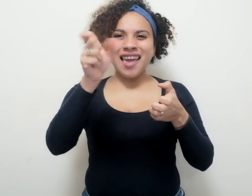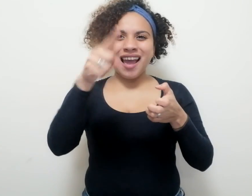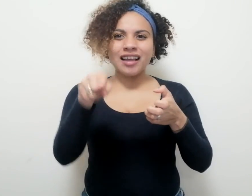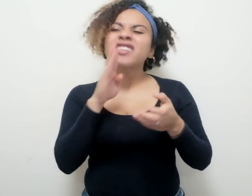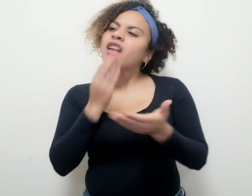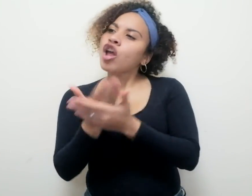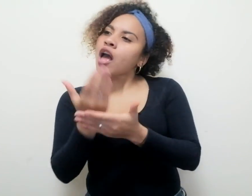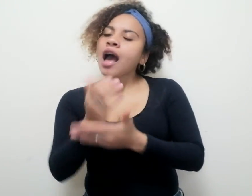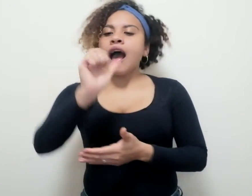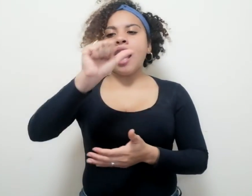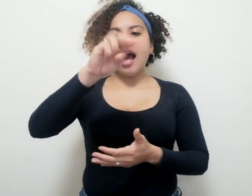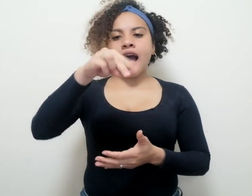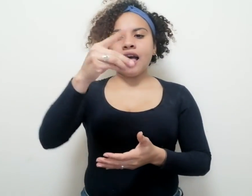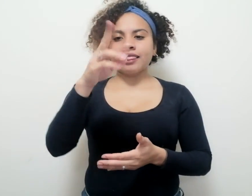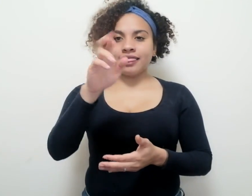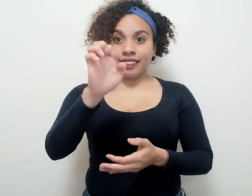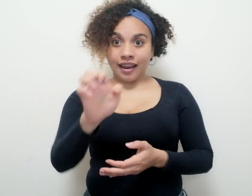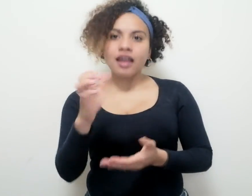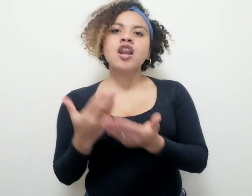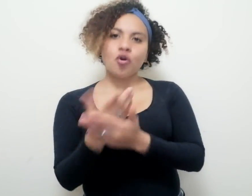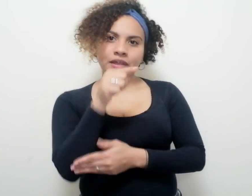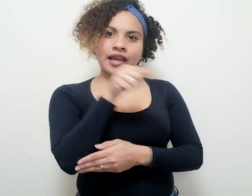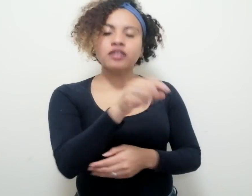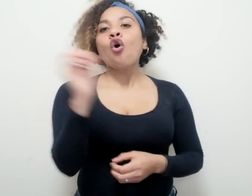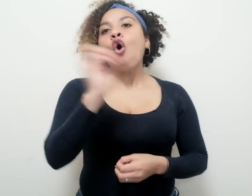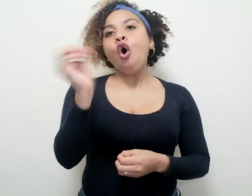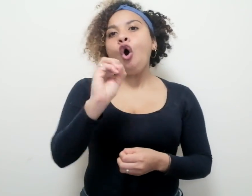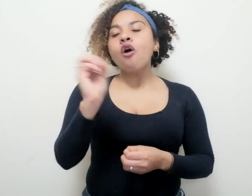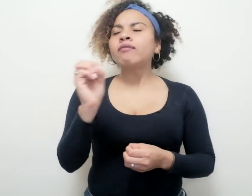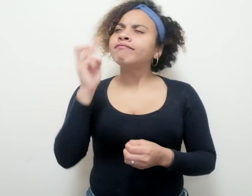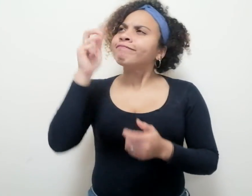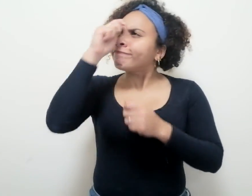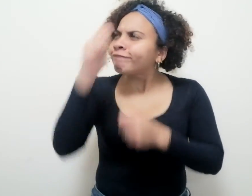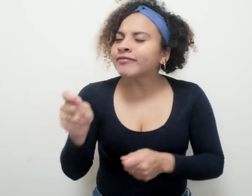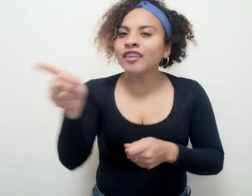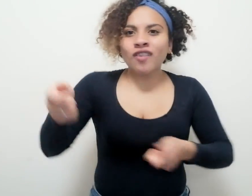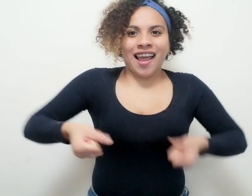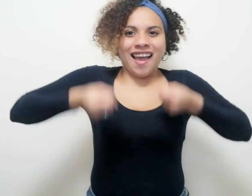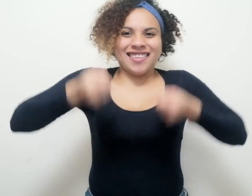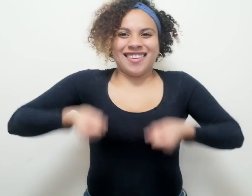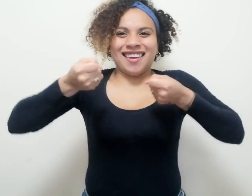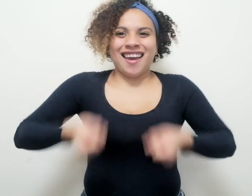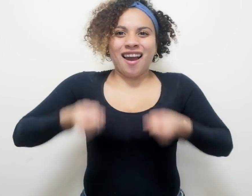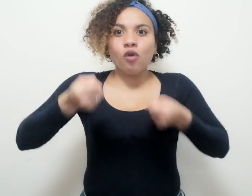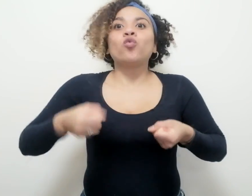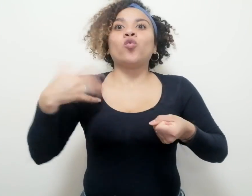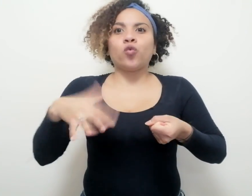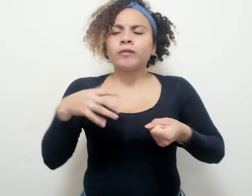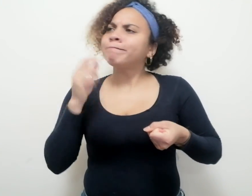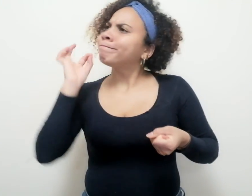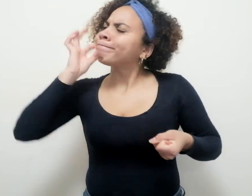André Maurois o el elogio del ajiaco que hace